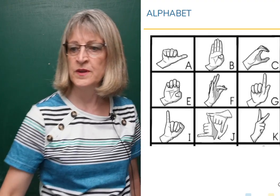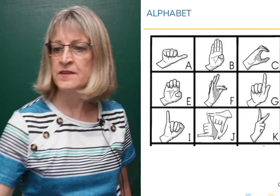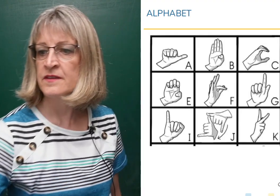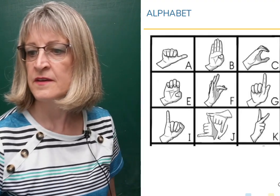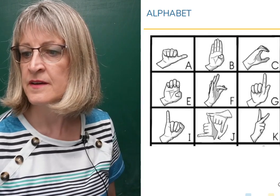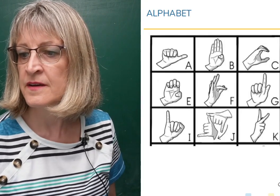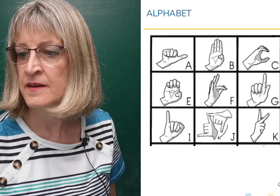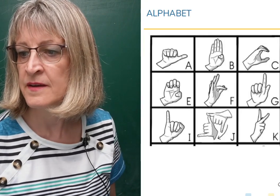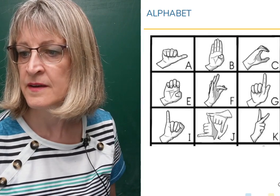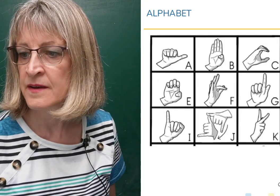ensuite